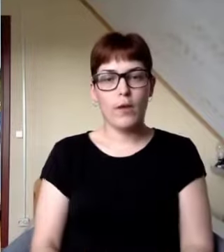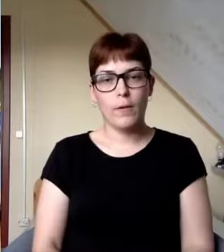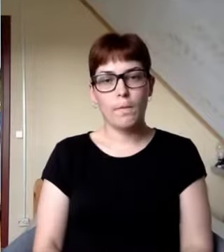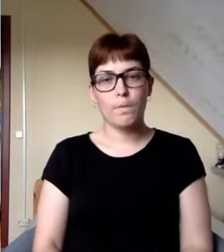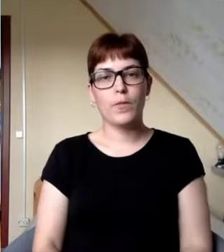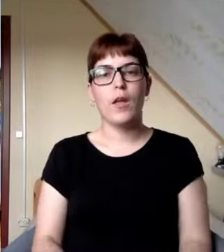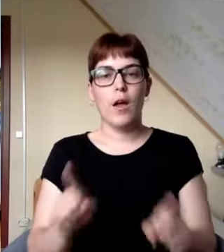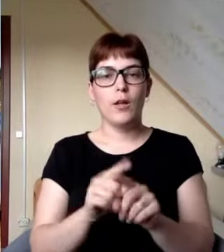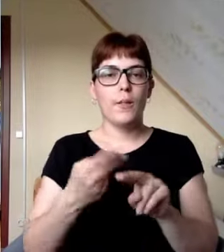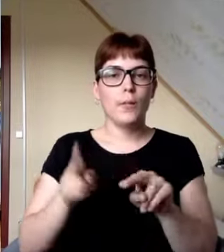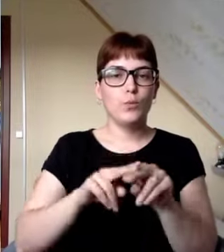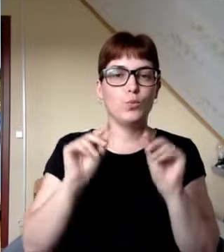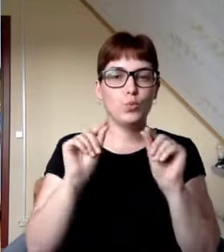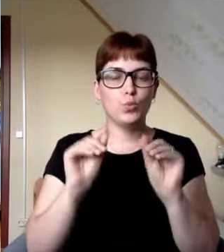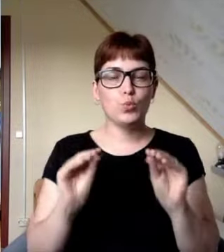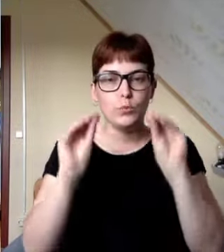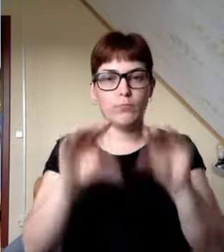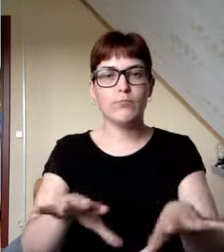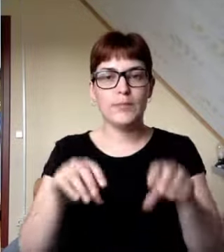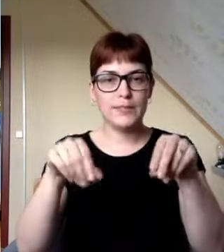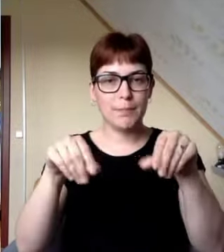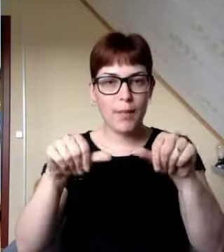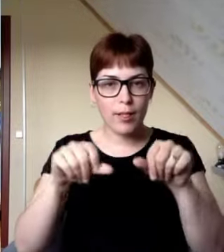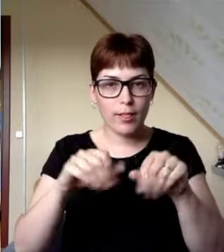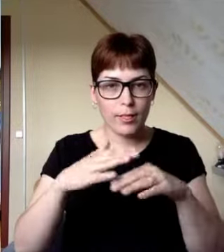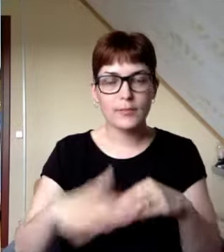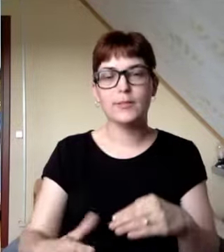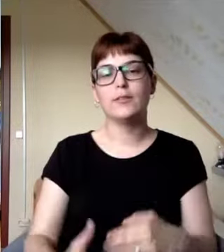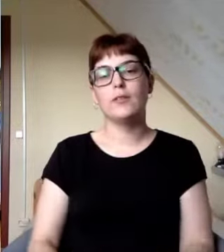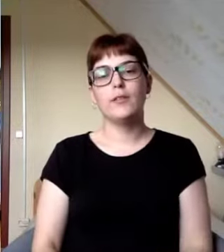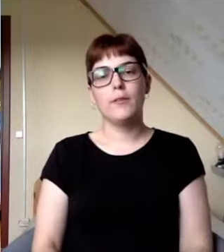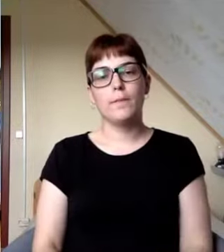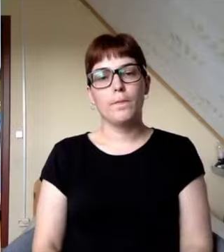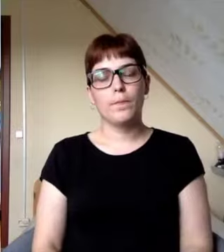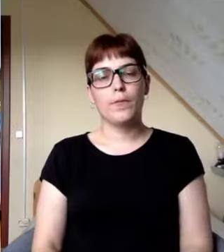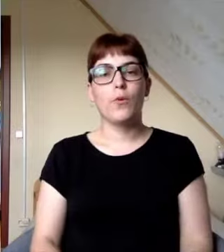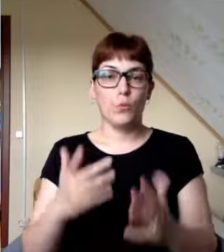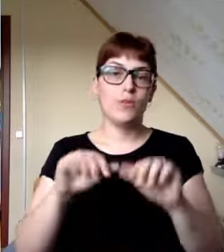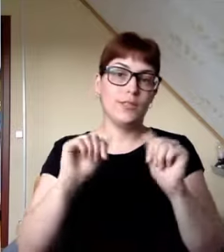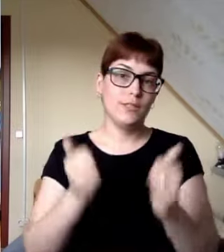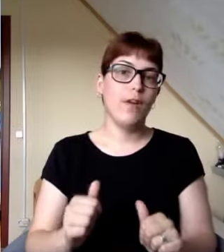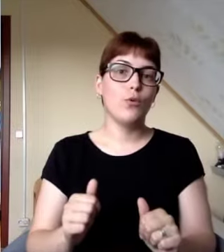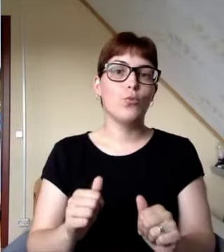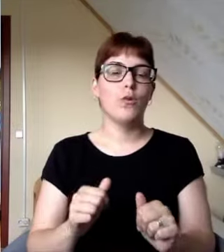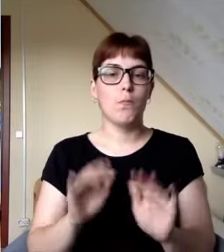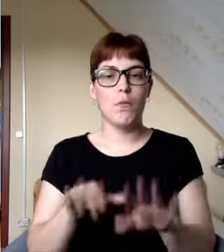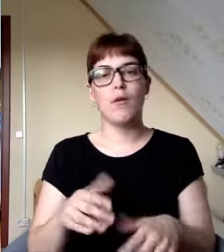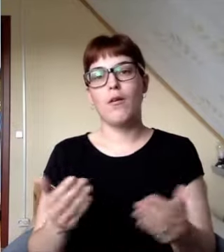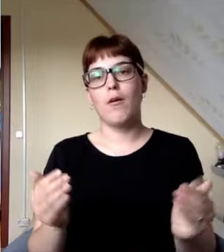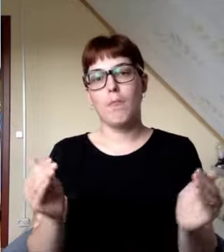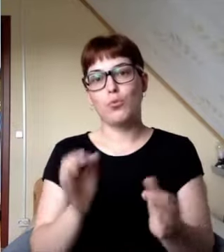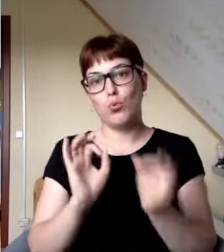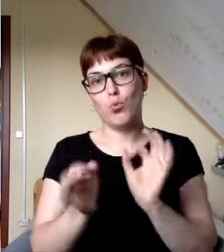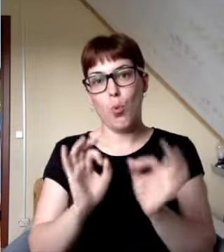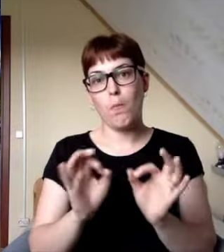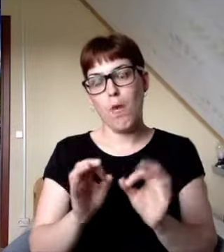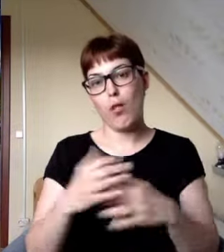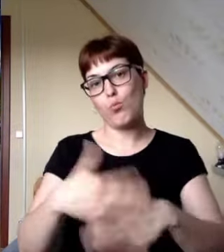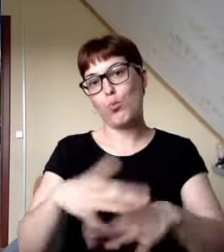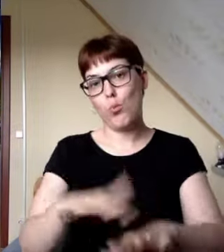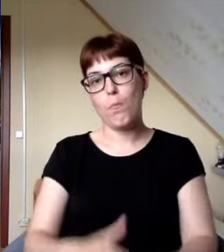un nedaudz papildināts smeltas un izveidotas. Ļoti